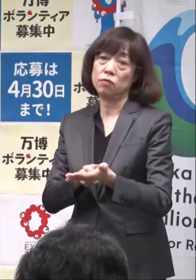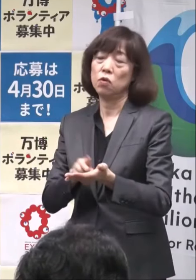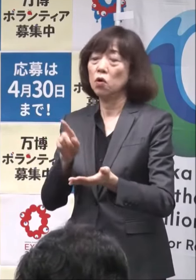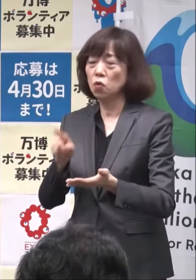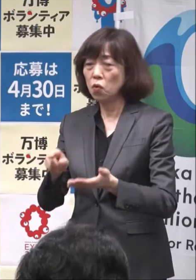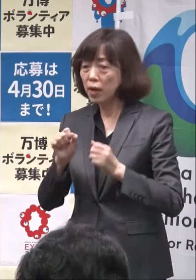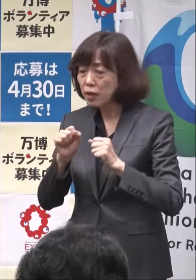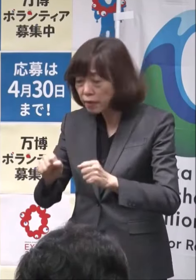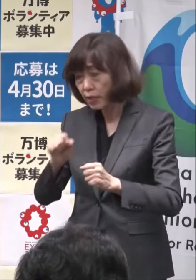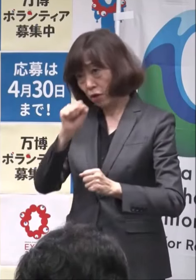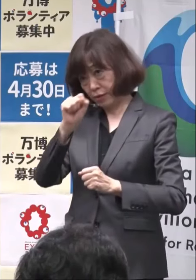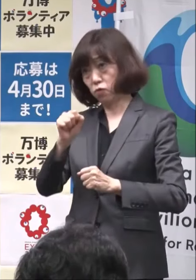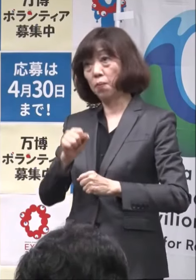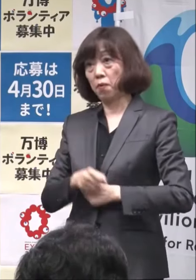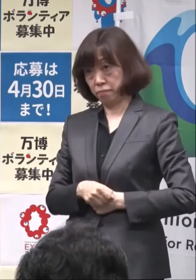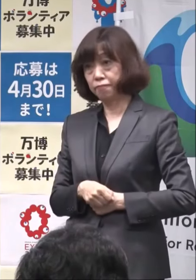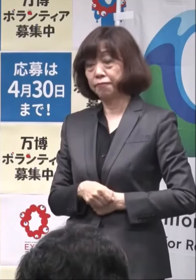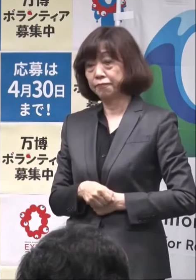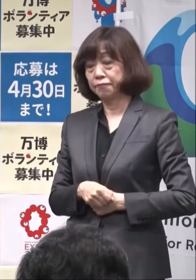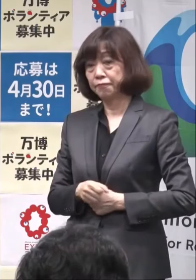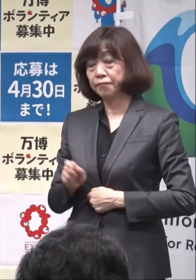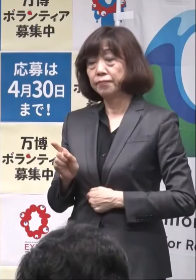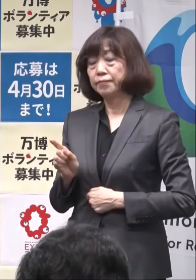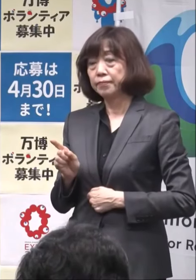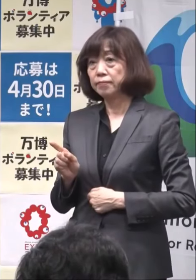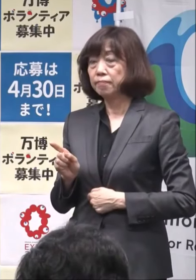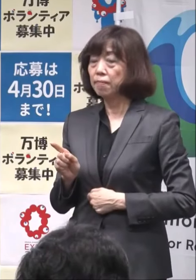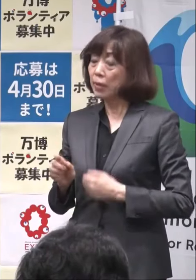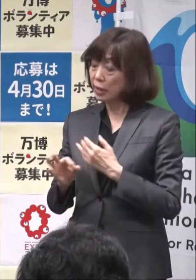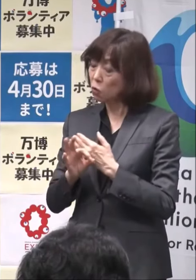た方がいいと思います。なので例えば